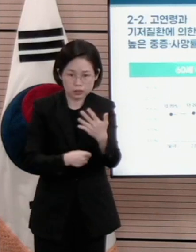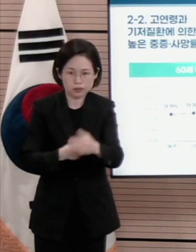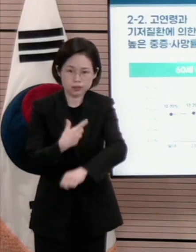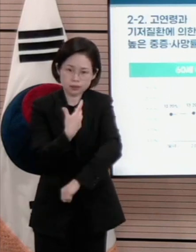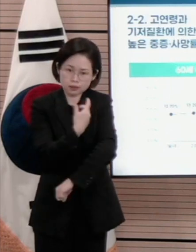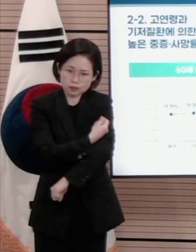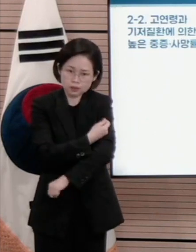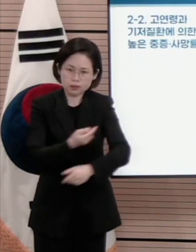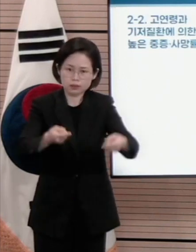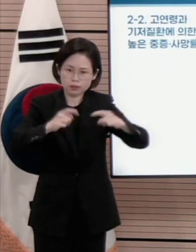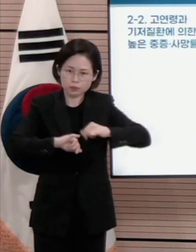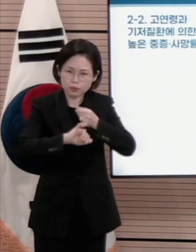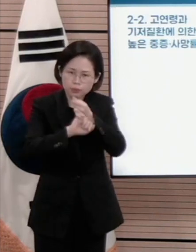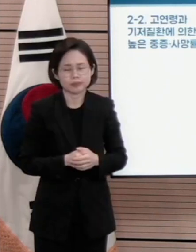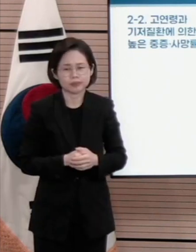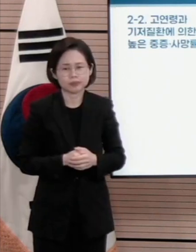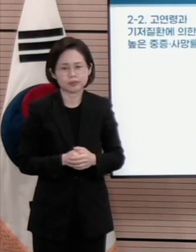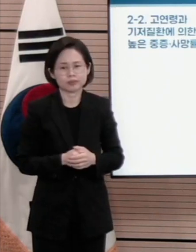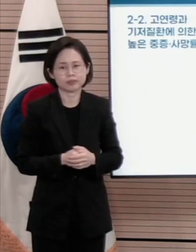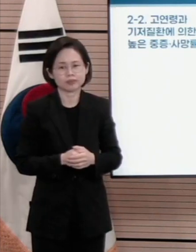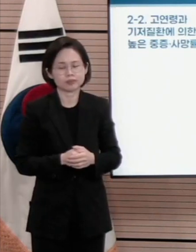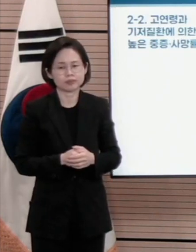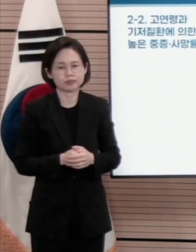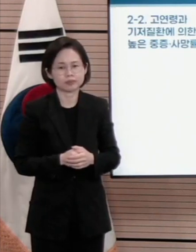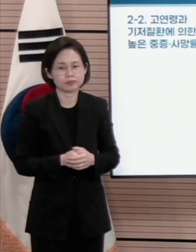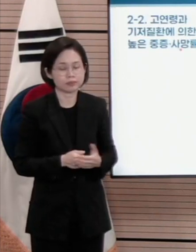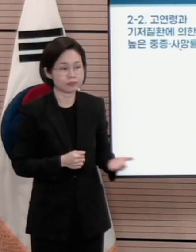것이 필요하겠습니다. 다음은